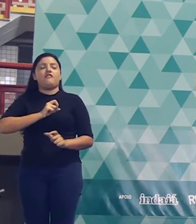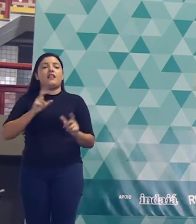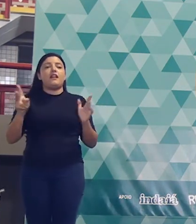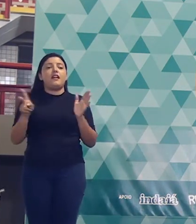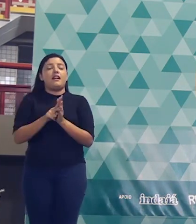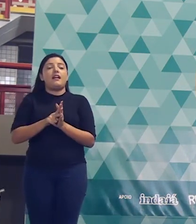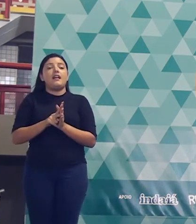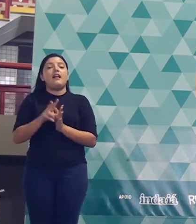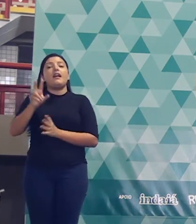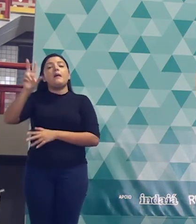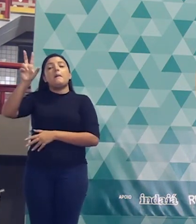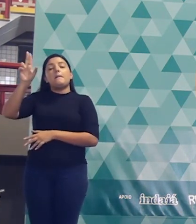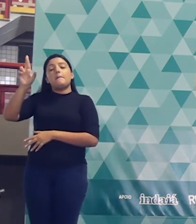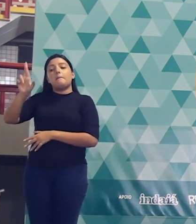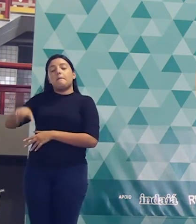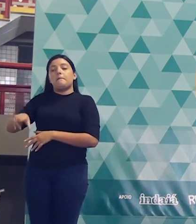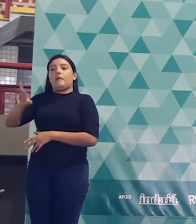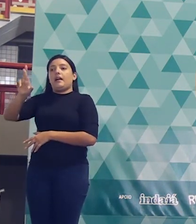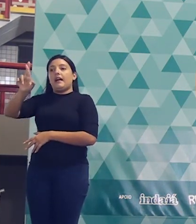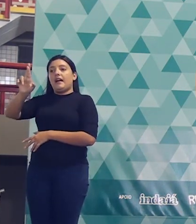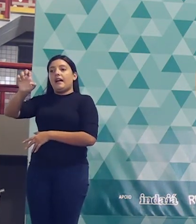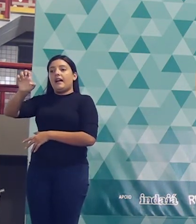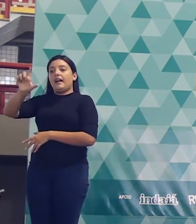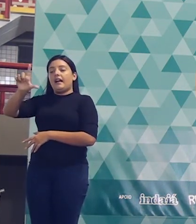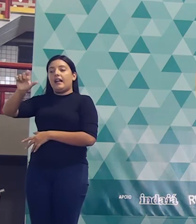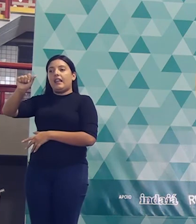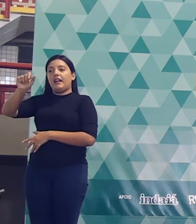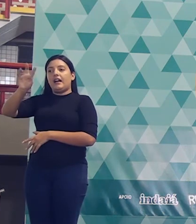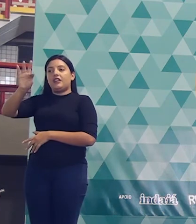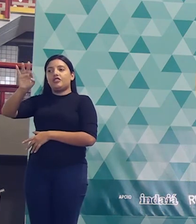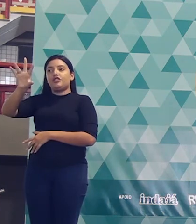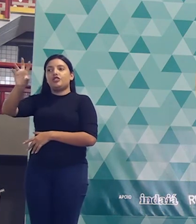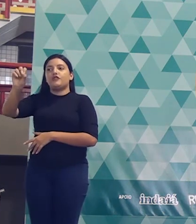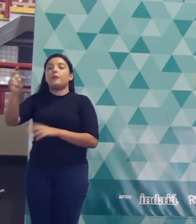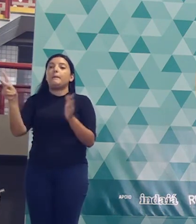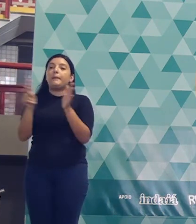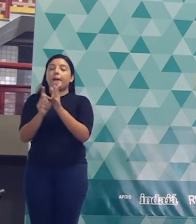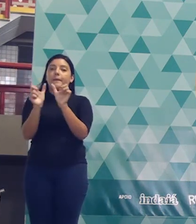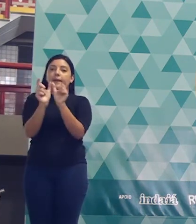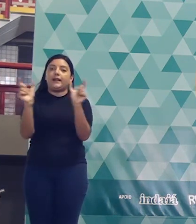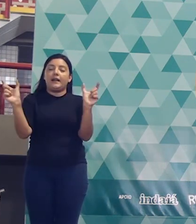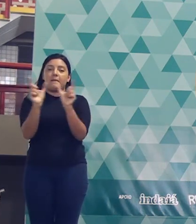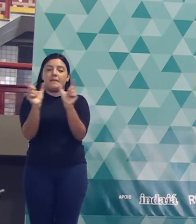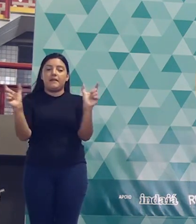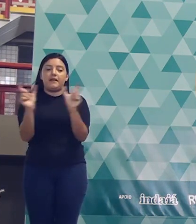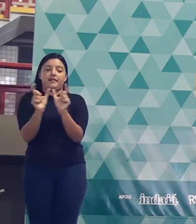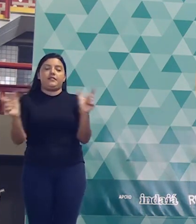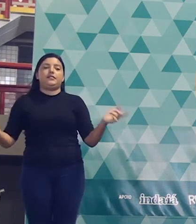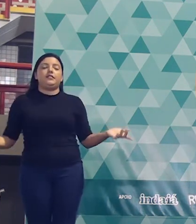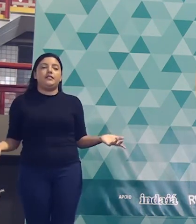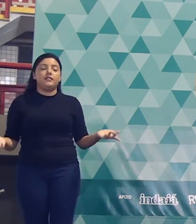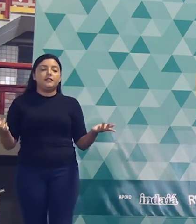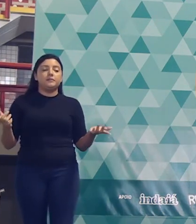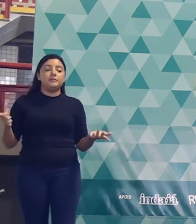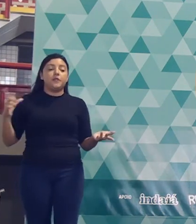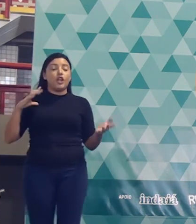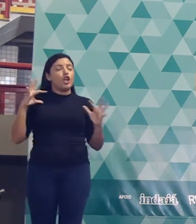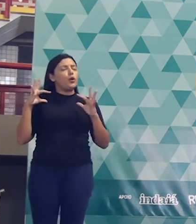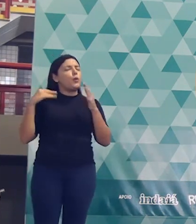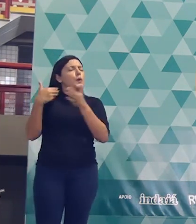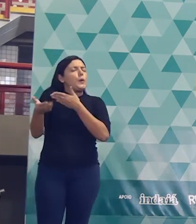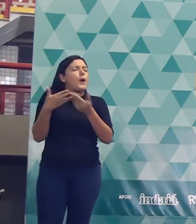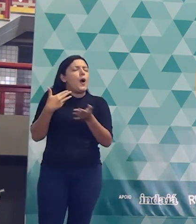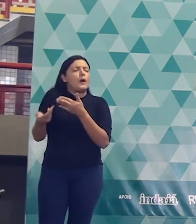pronome relativo. Um pouquinho de gramática. O pronome relativo inicia a oração subordinada. Todo